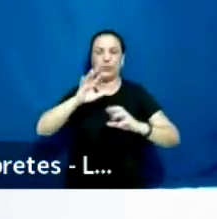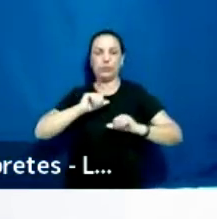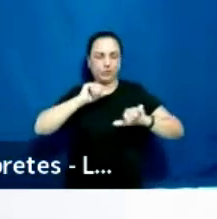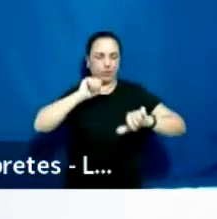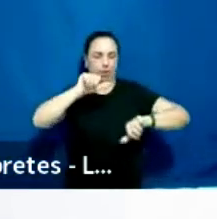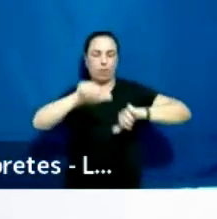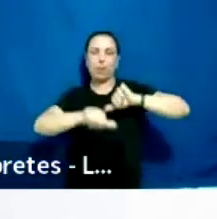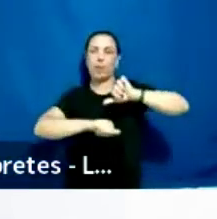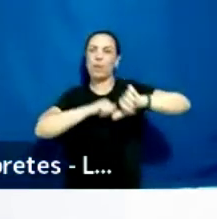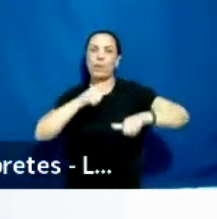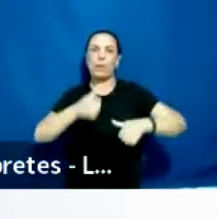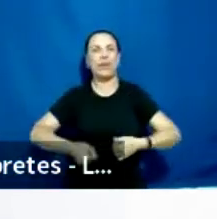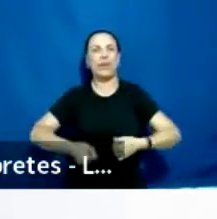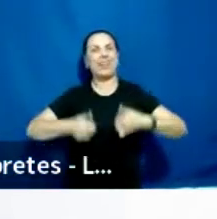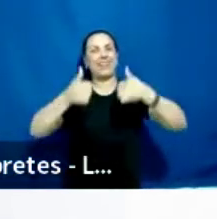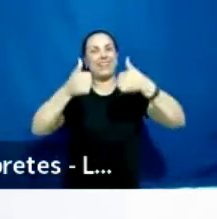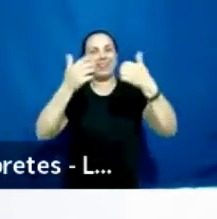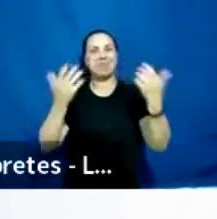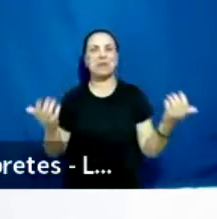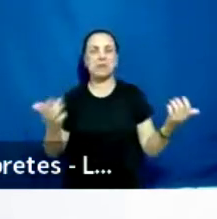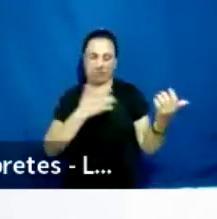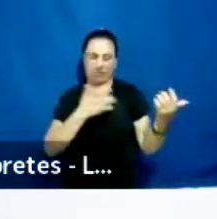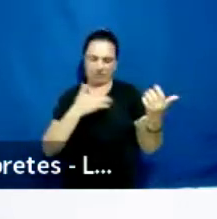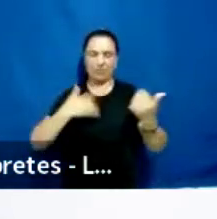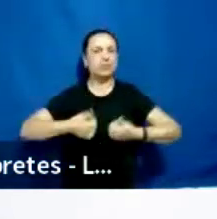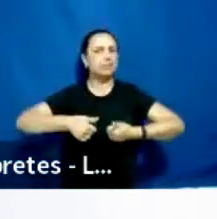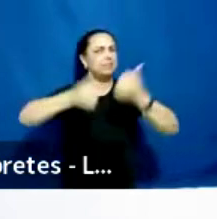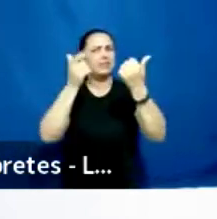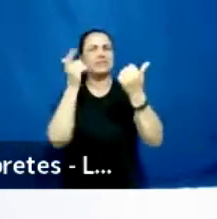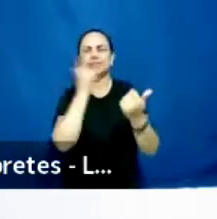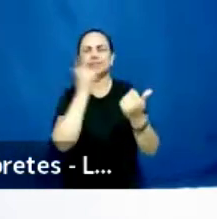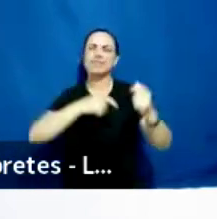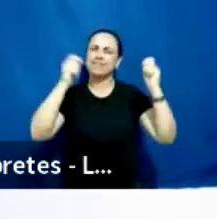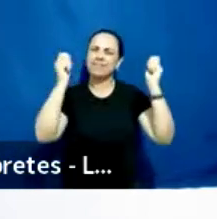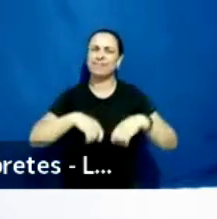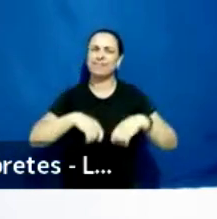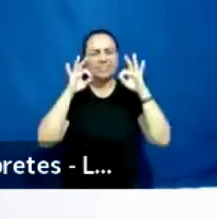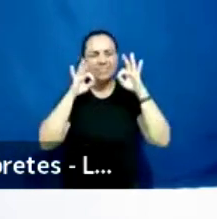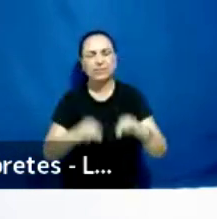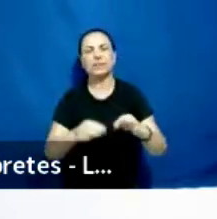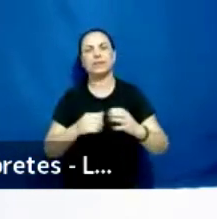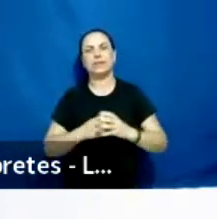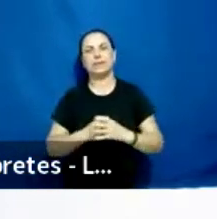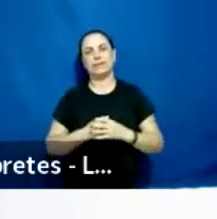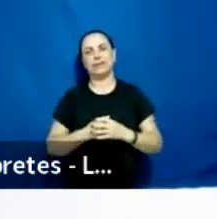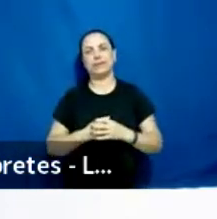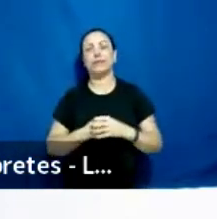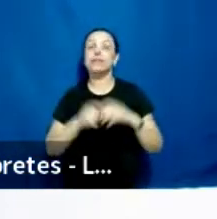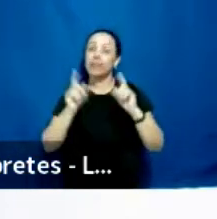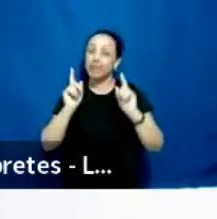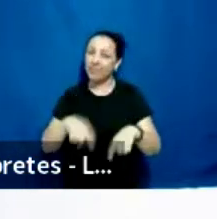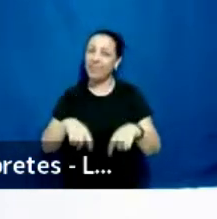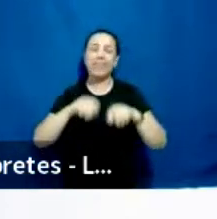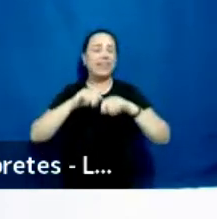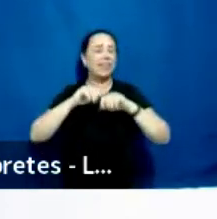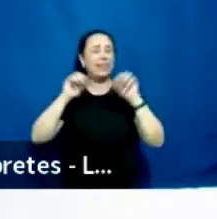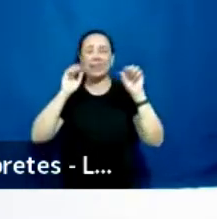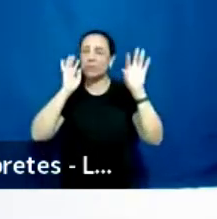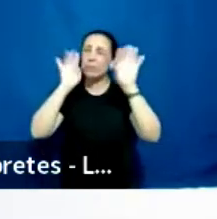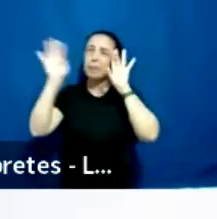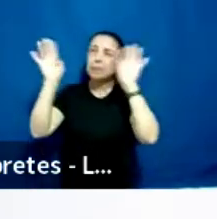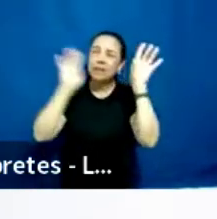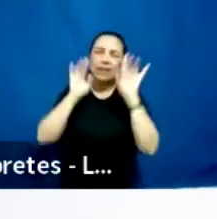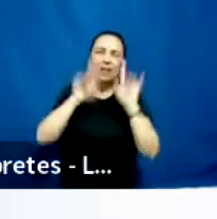agradecer por estar super bem hidratada. Isso é maravilhoso, não